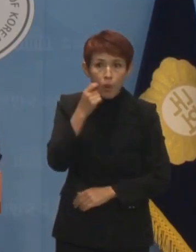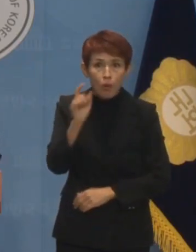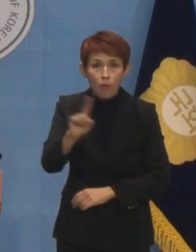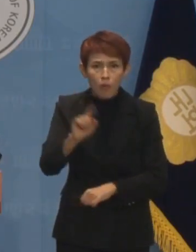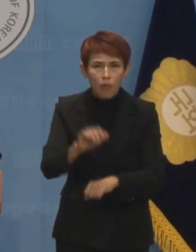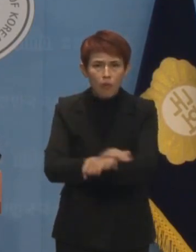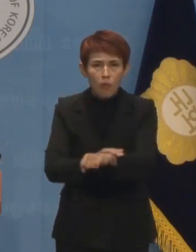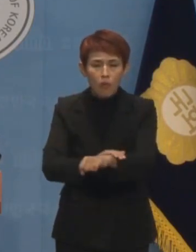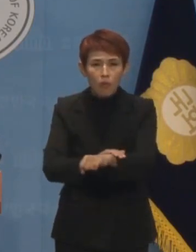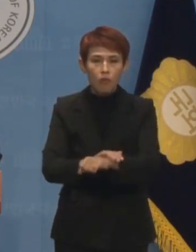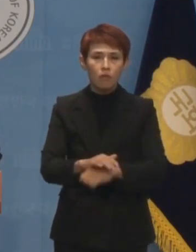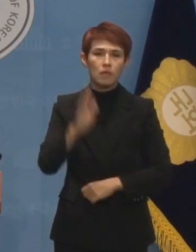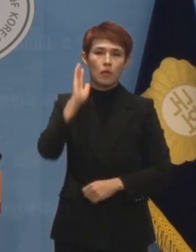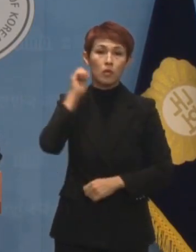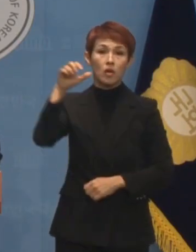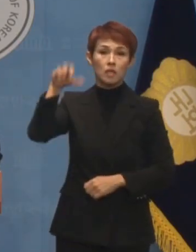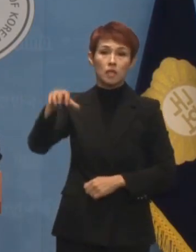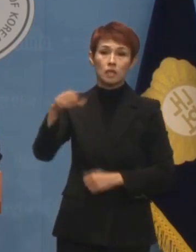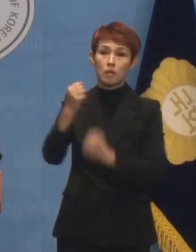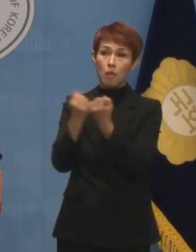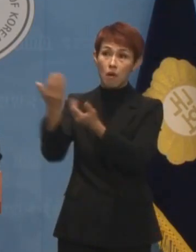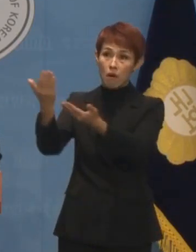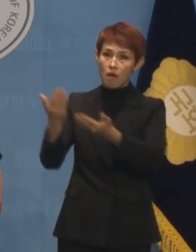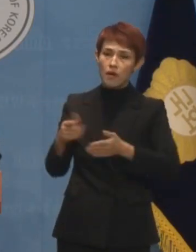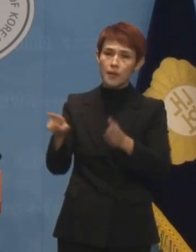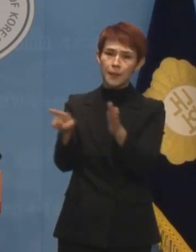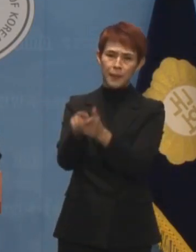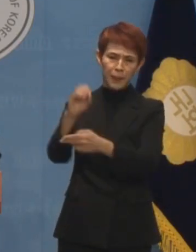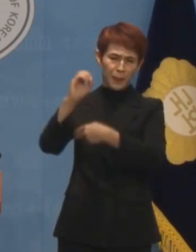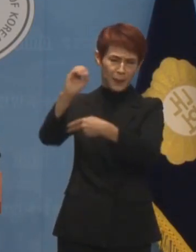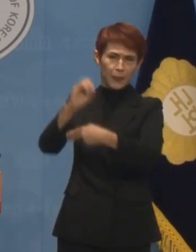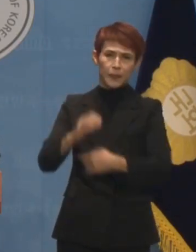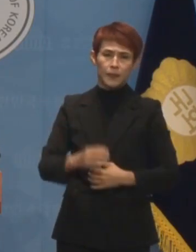더 이상 대통령실의 해명을 신뢰하기 어렵습니다.